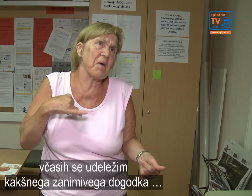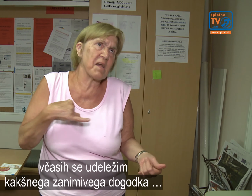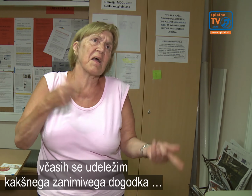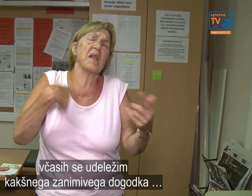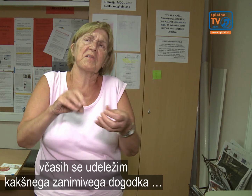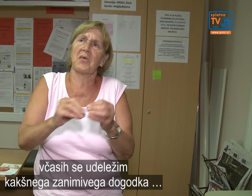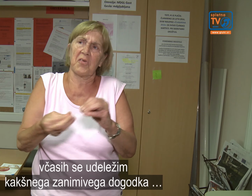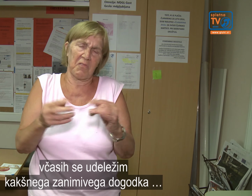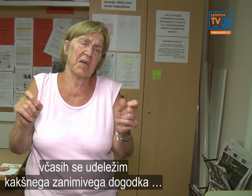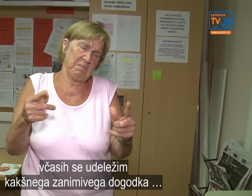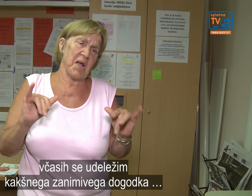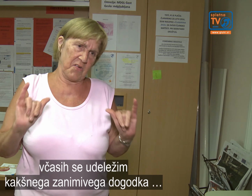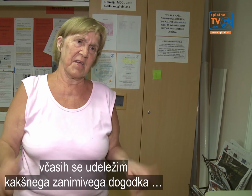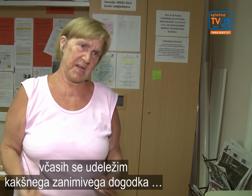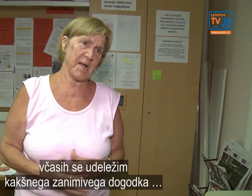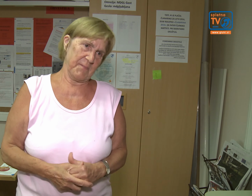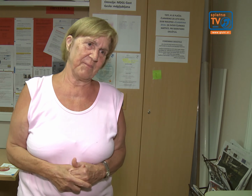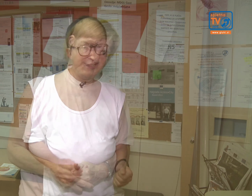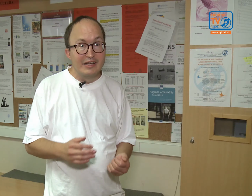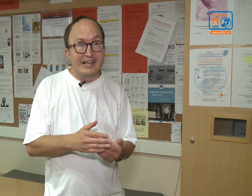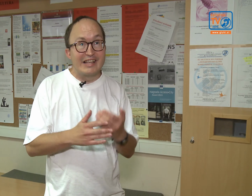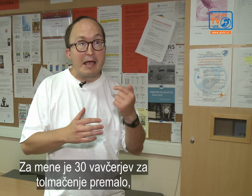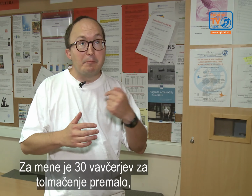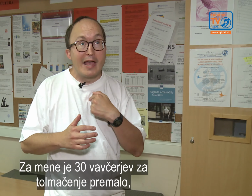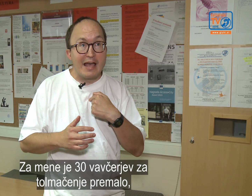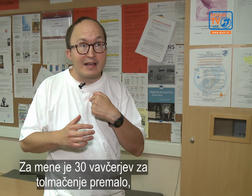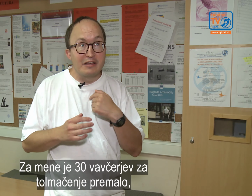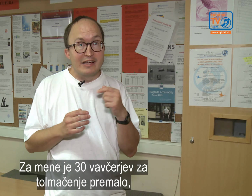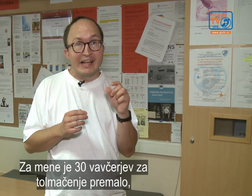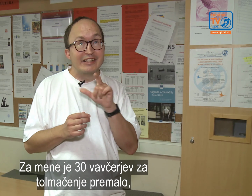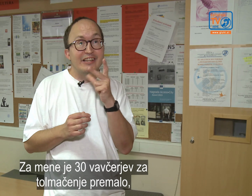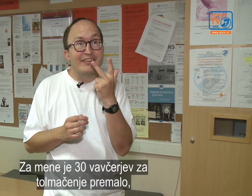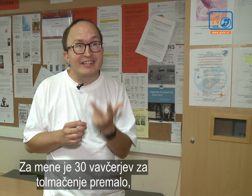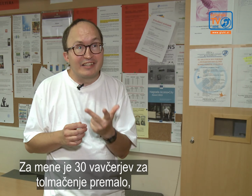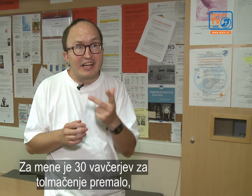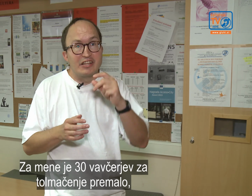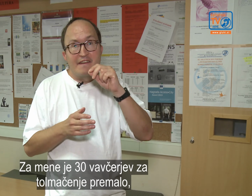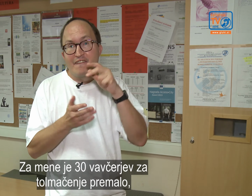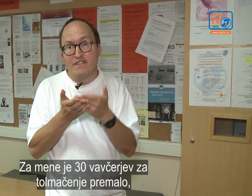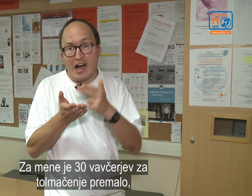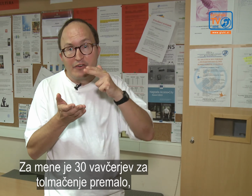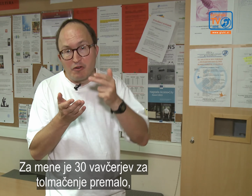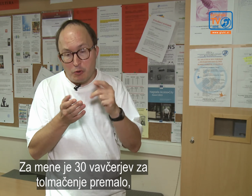lahko panka ali trgovine malo, ja. Za mene je 30